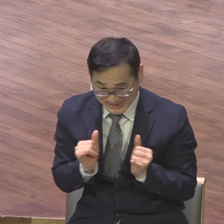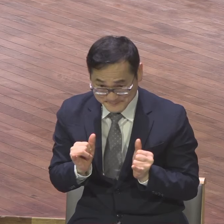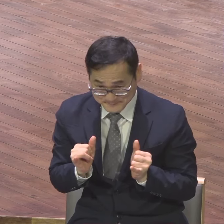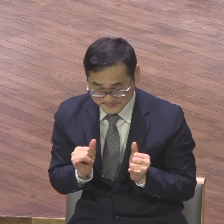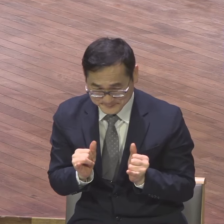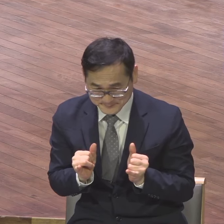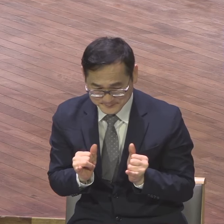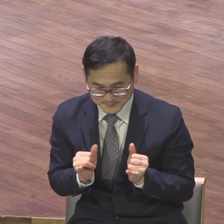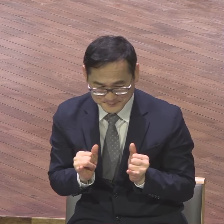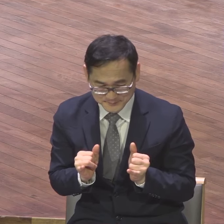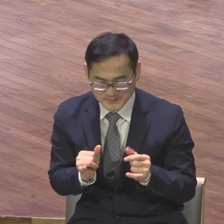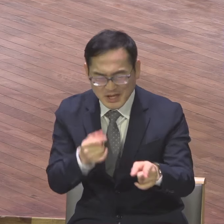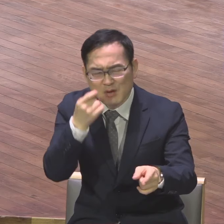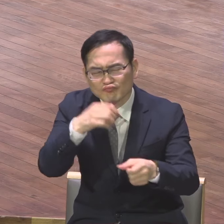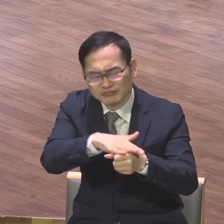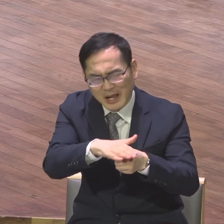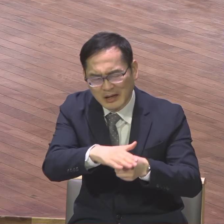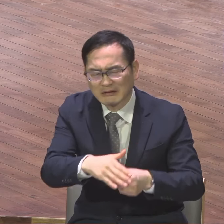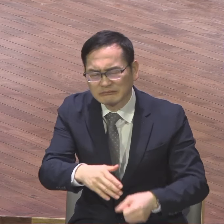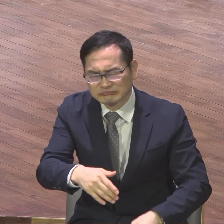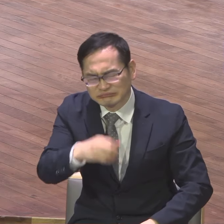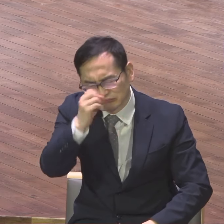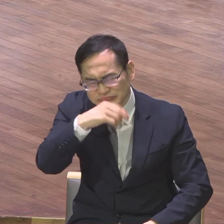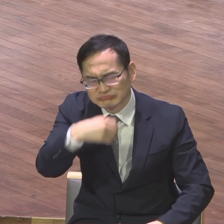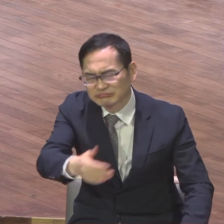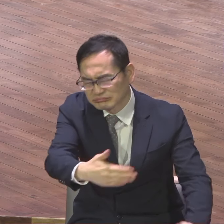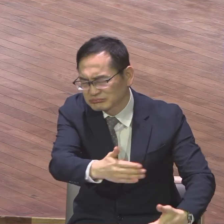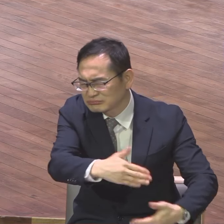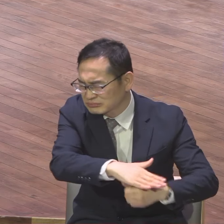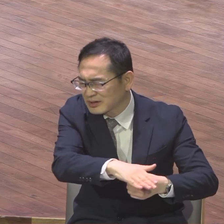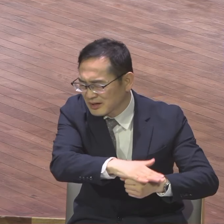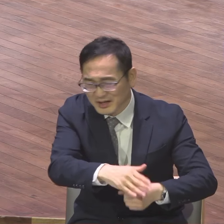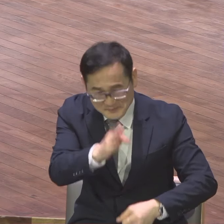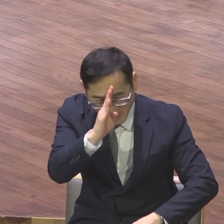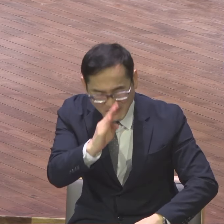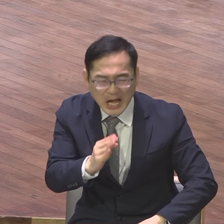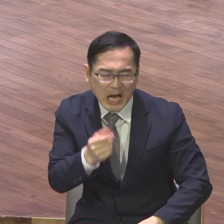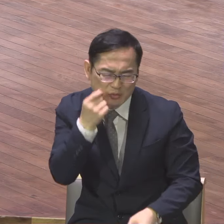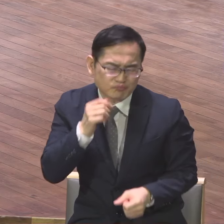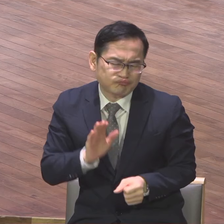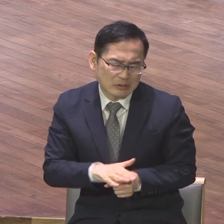중심이에요. 그 사람이 불쌍해서, 그 사람이 가난해서, 그 사람이 병들어서,